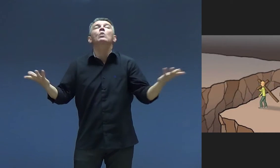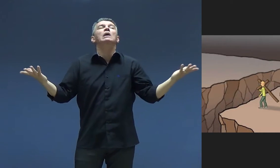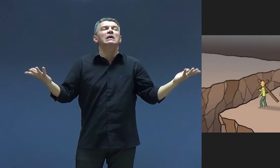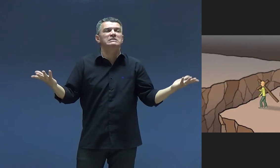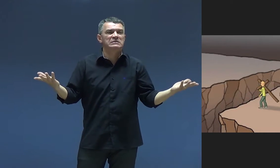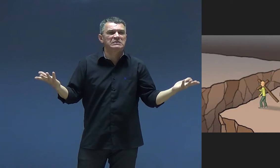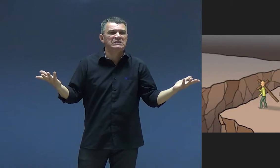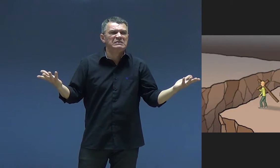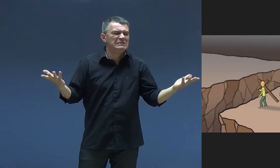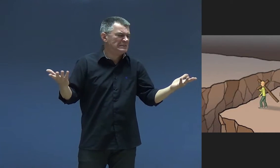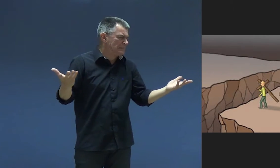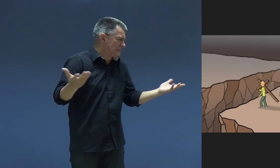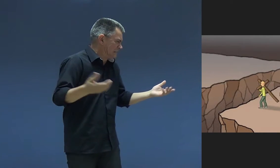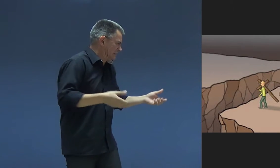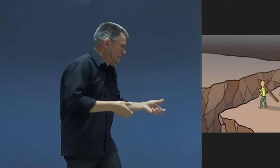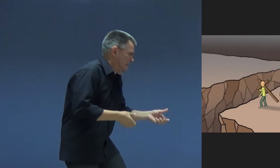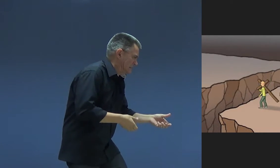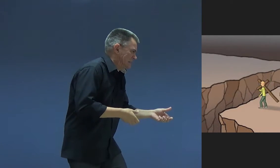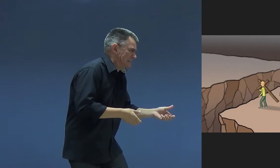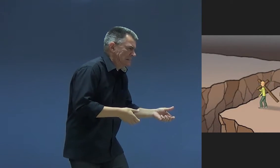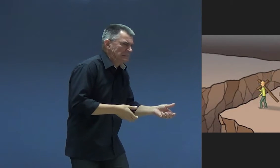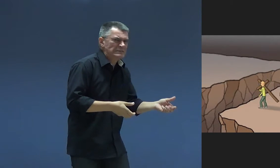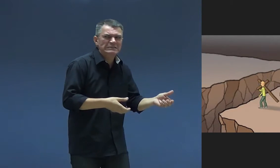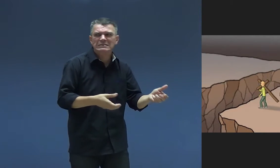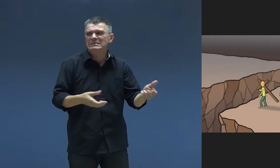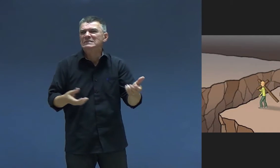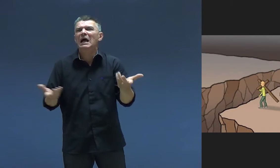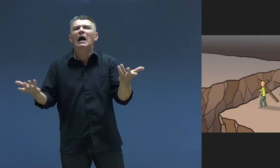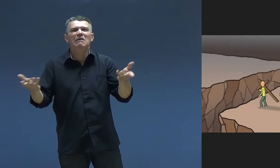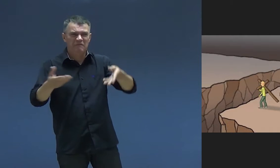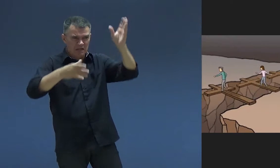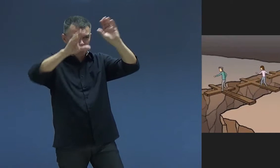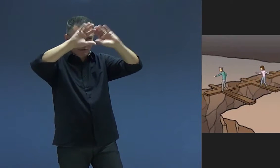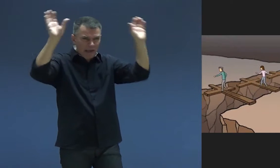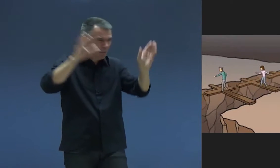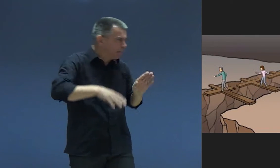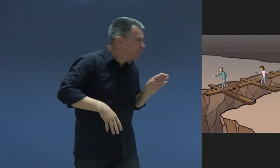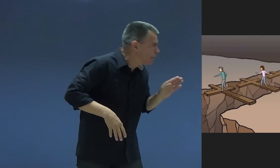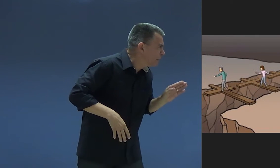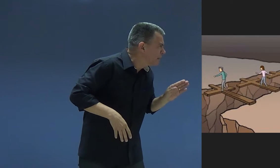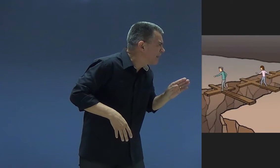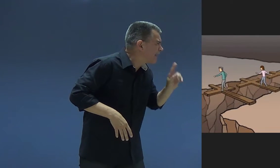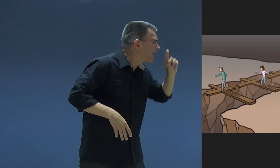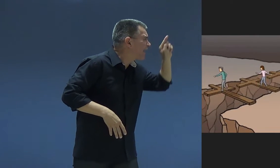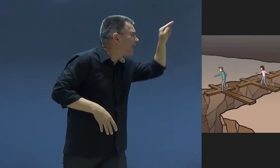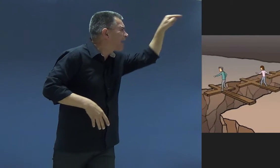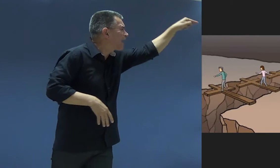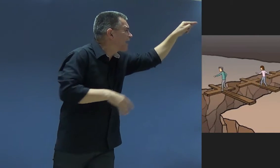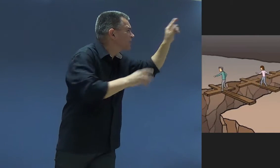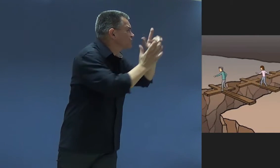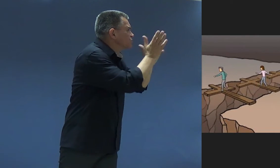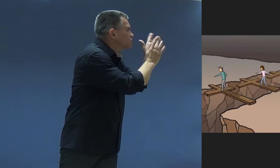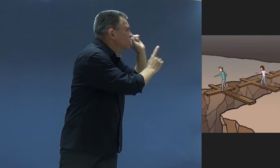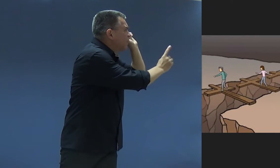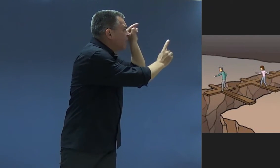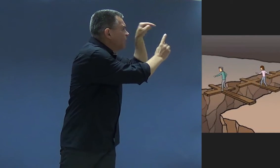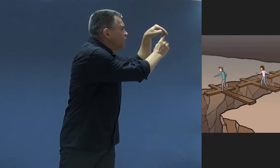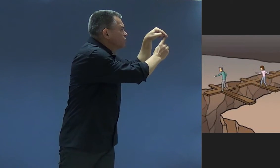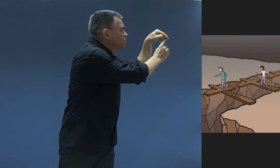Olha lá. Aí ele coloca a cruz ali, ele vai pro céu, e mas Jesus está lá